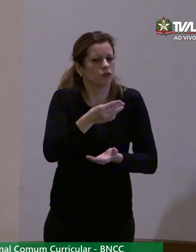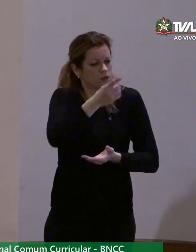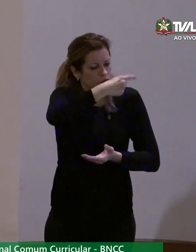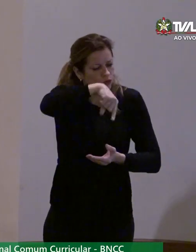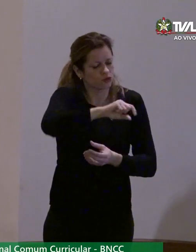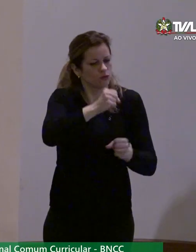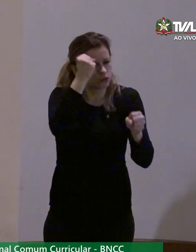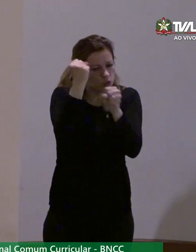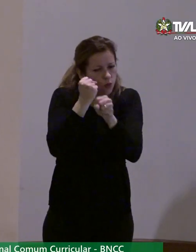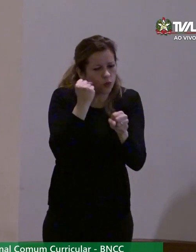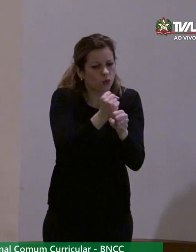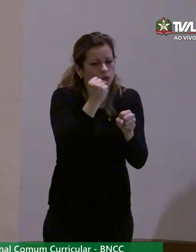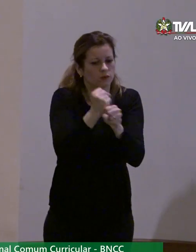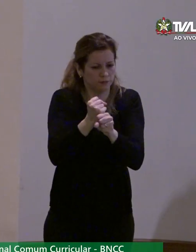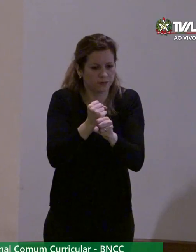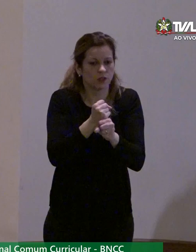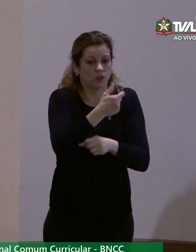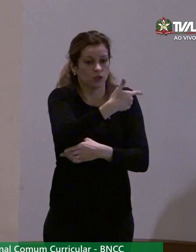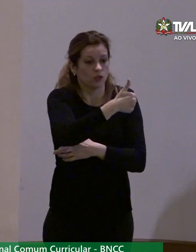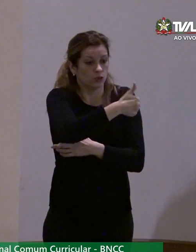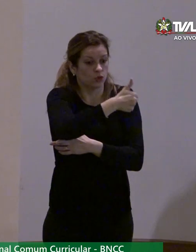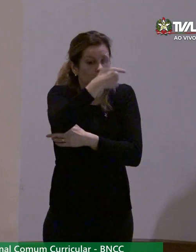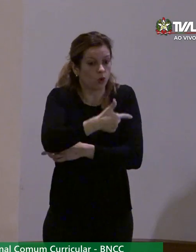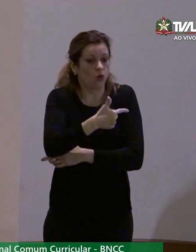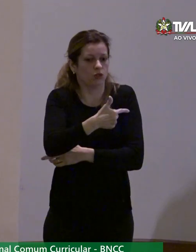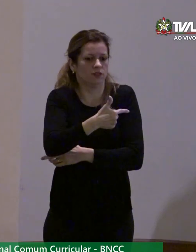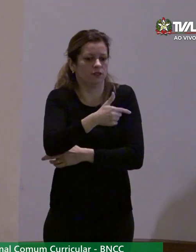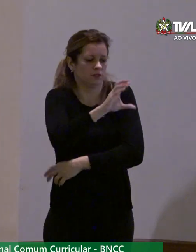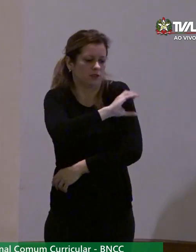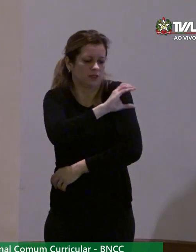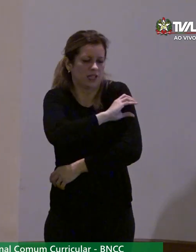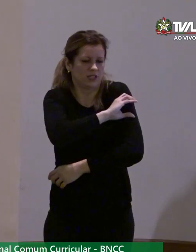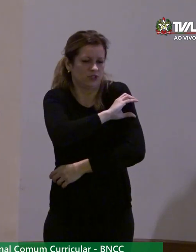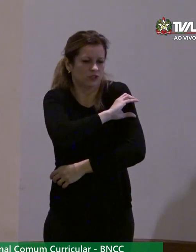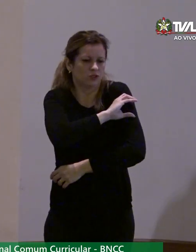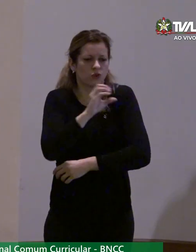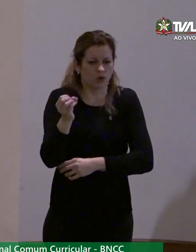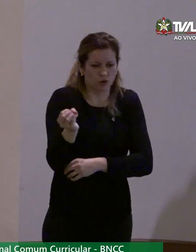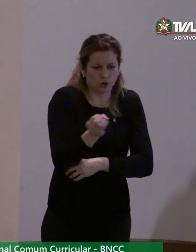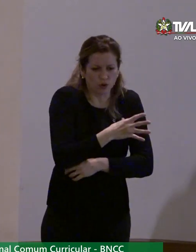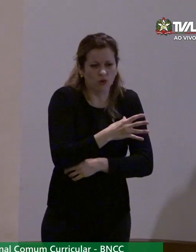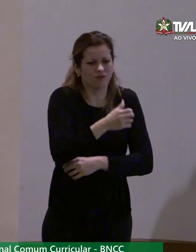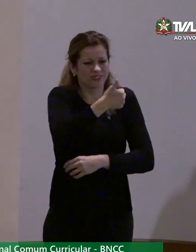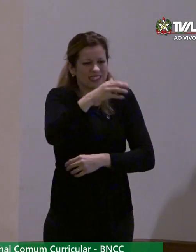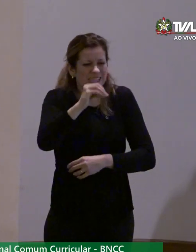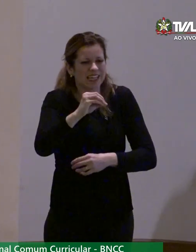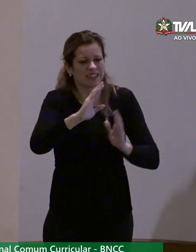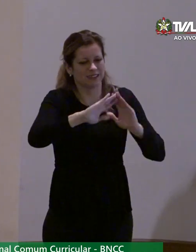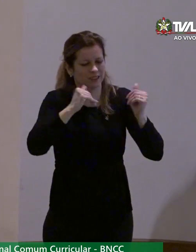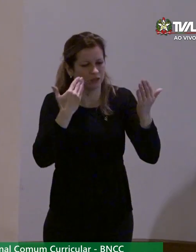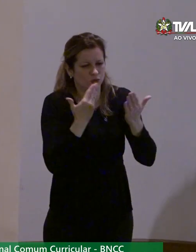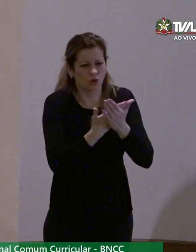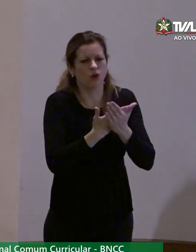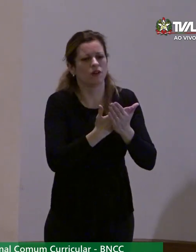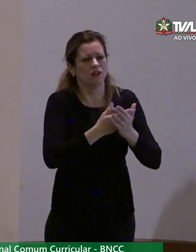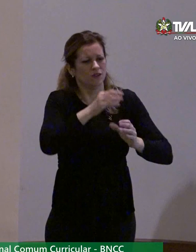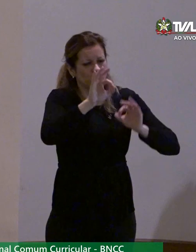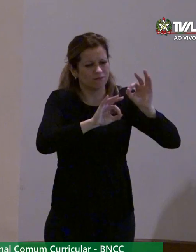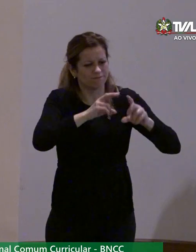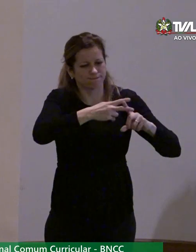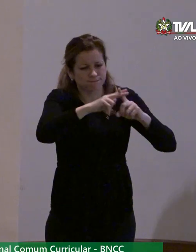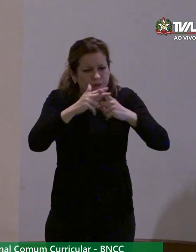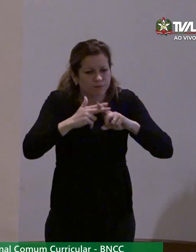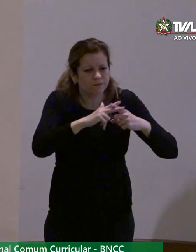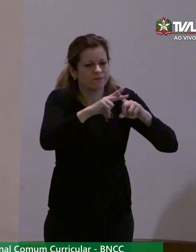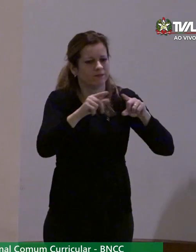a partir do ano que vem 12 novas creches 10 novas escolas reformar e ampliar mais de 28 unidades